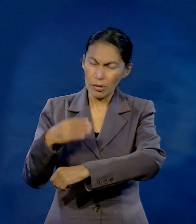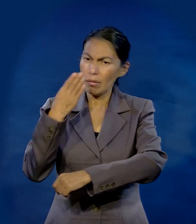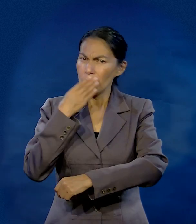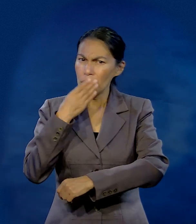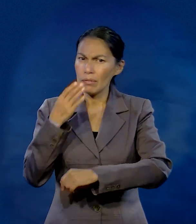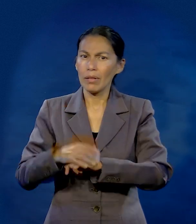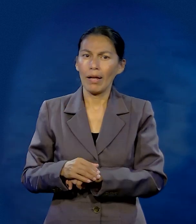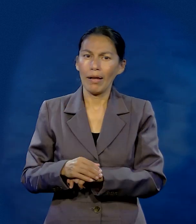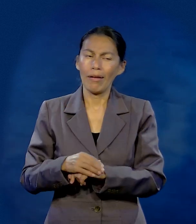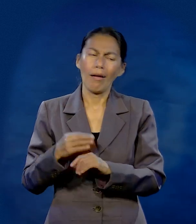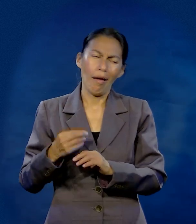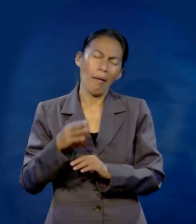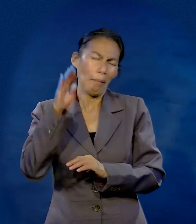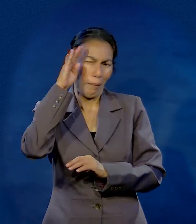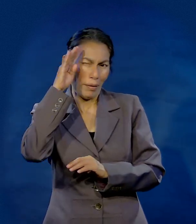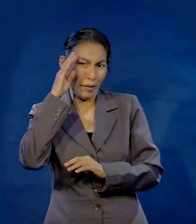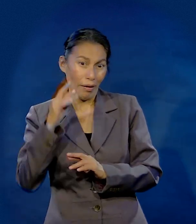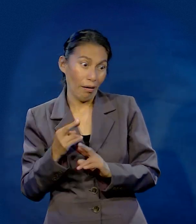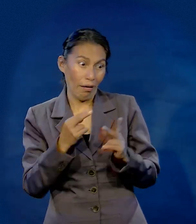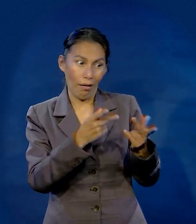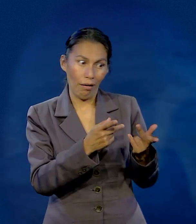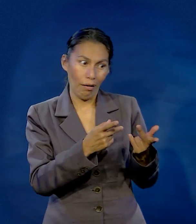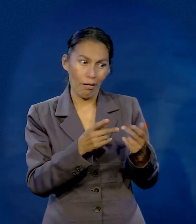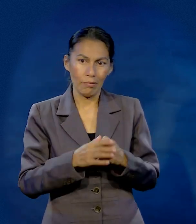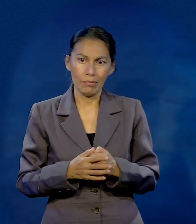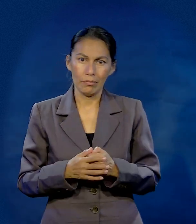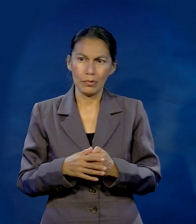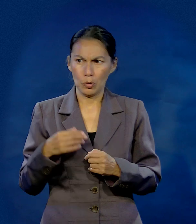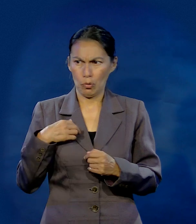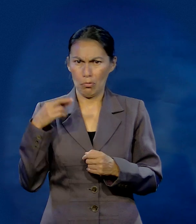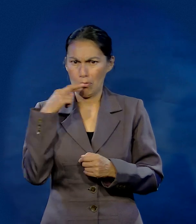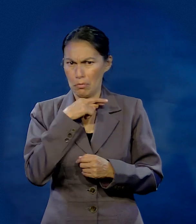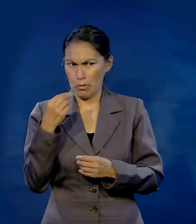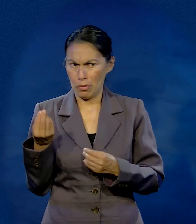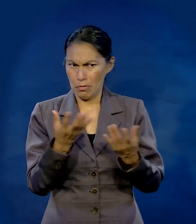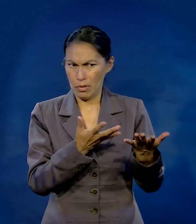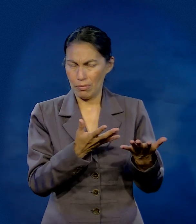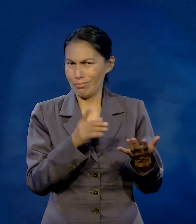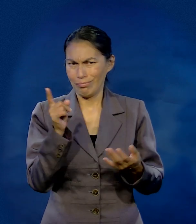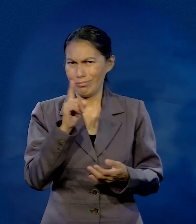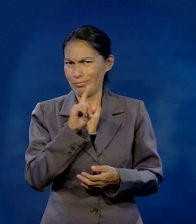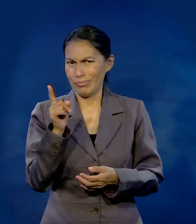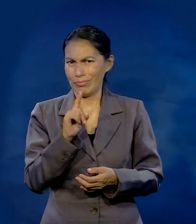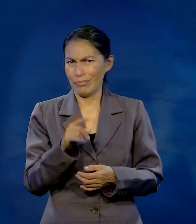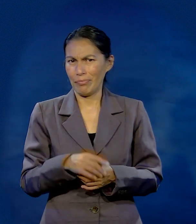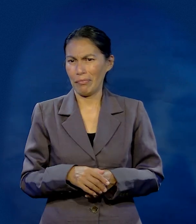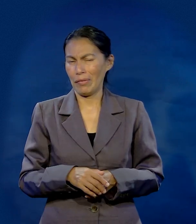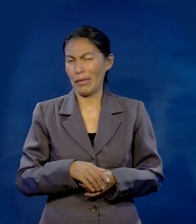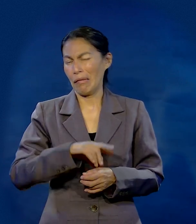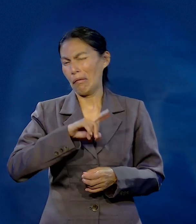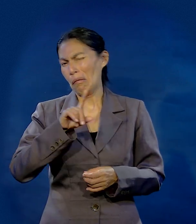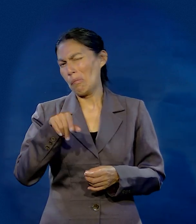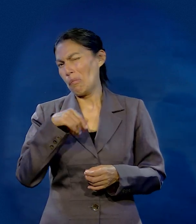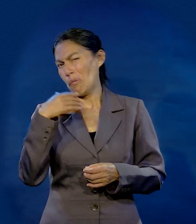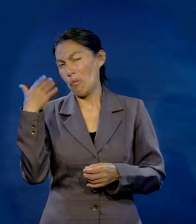corriendo corriendo en cosas buenas en cosas de la iglesia Dios lo sabe Pero siempre corriendo